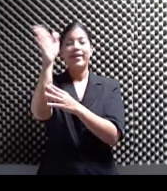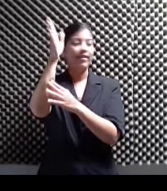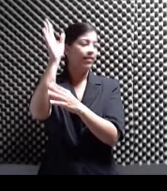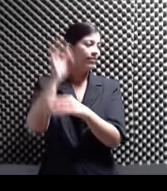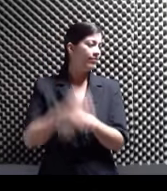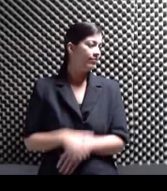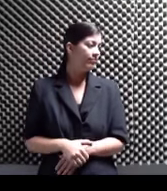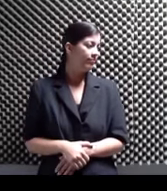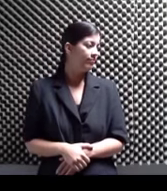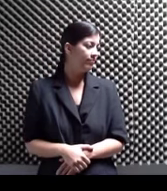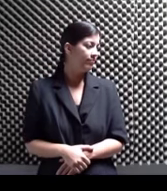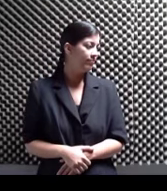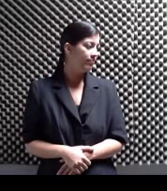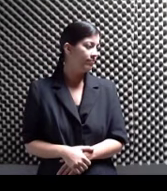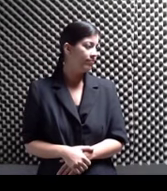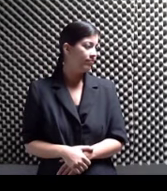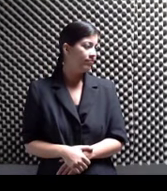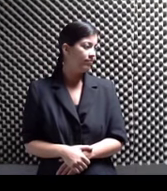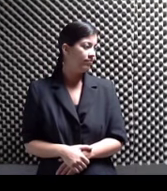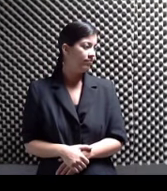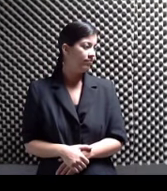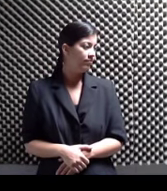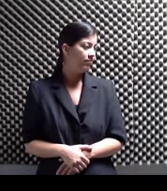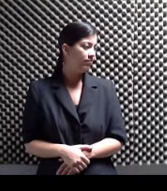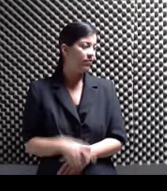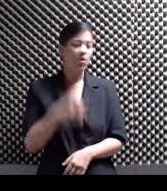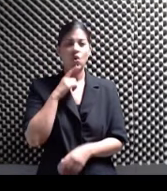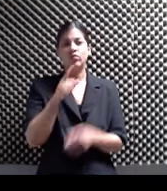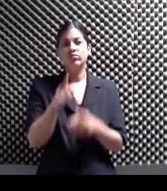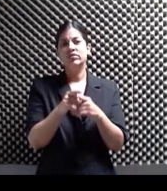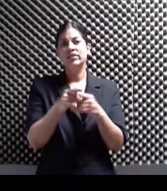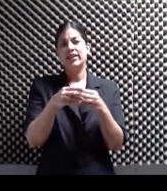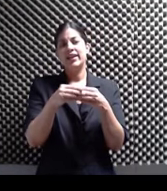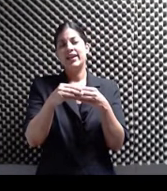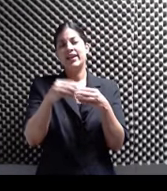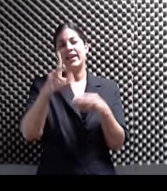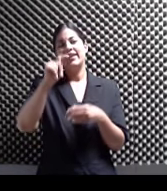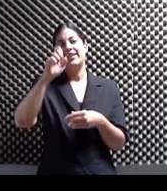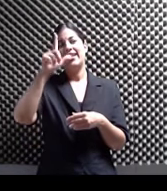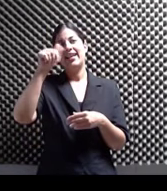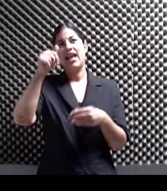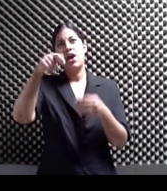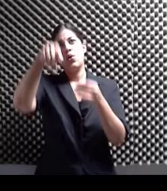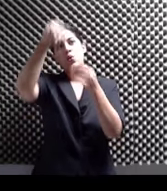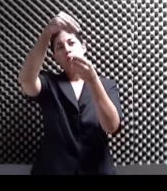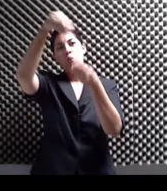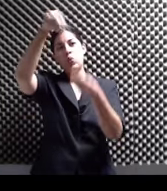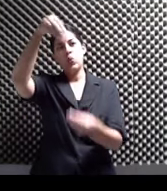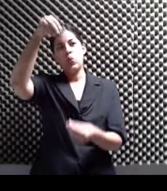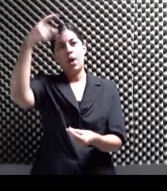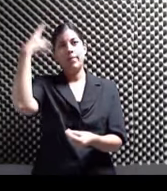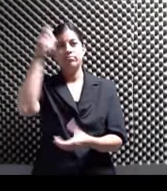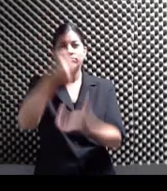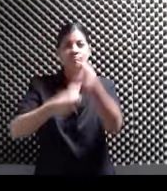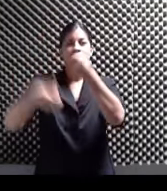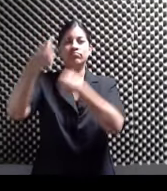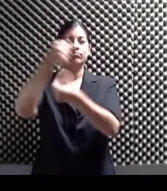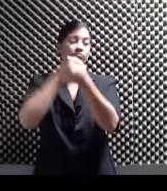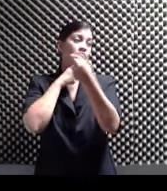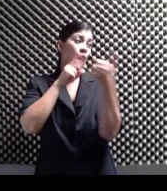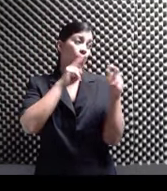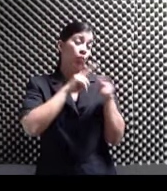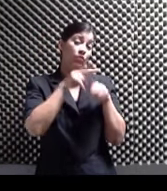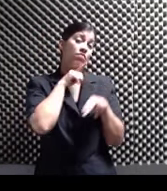Okay. Este, que son como básicamente son telas y exploración a través del yoga, pero en